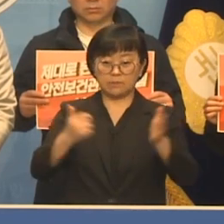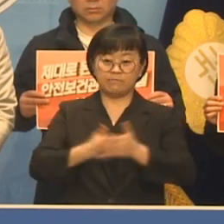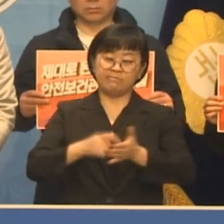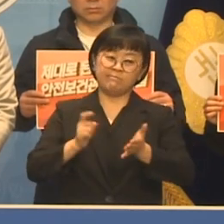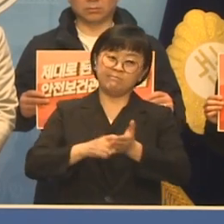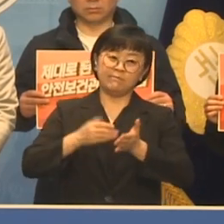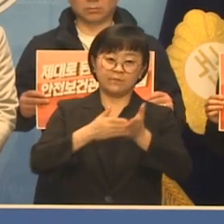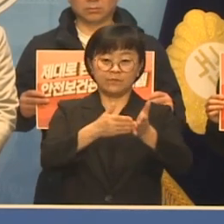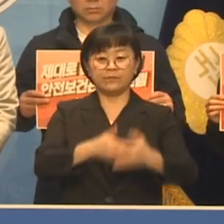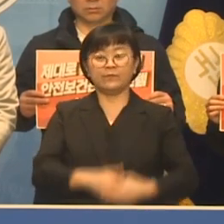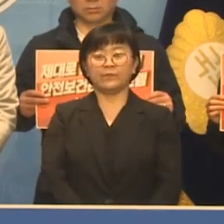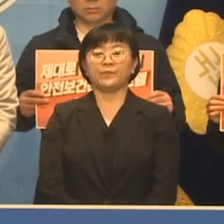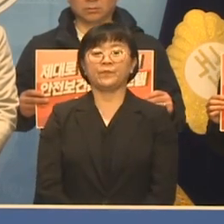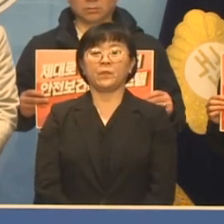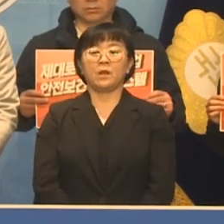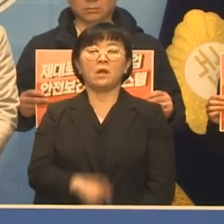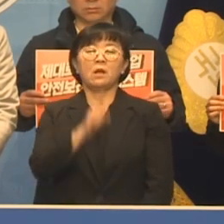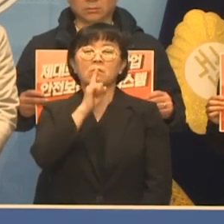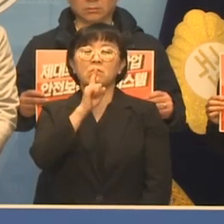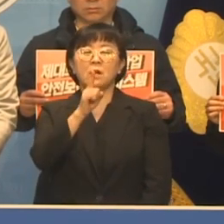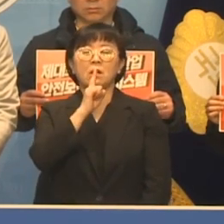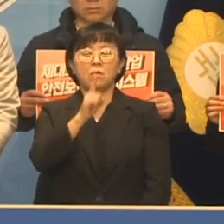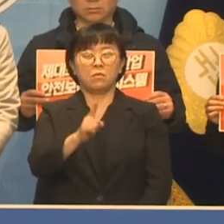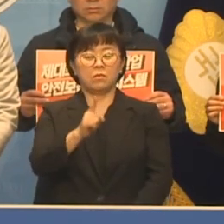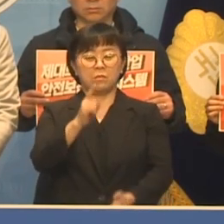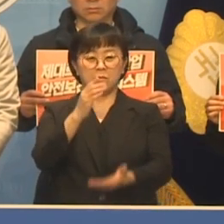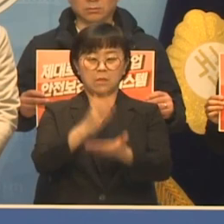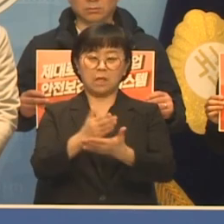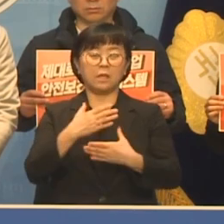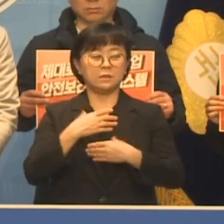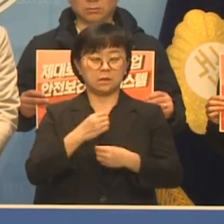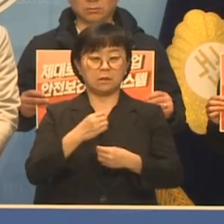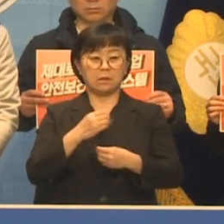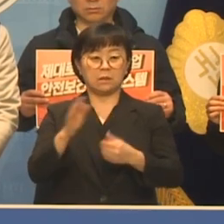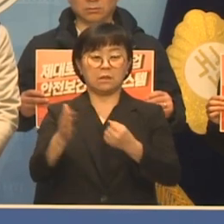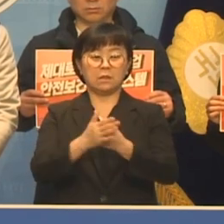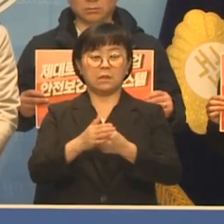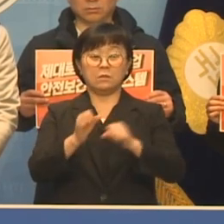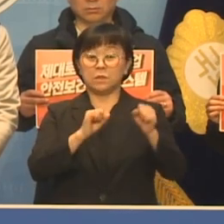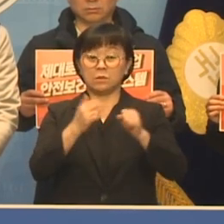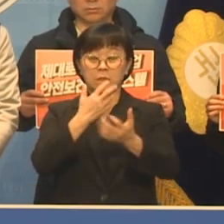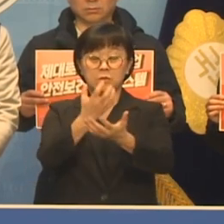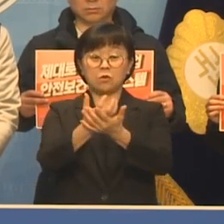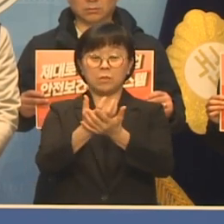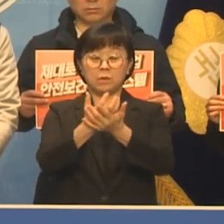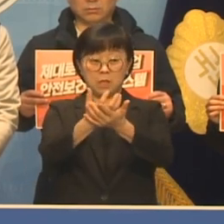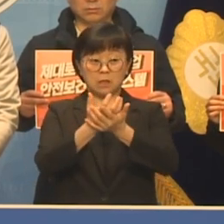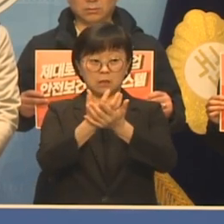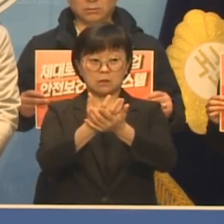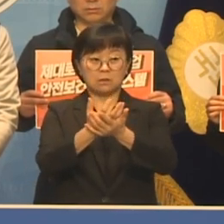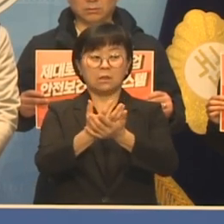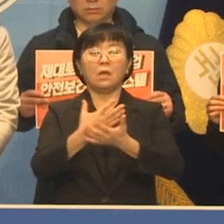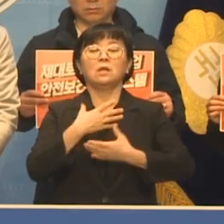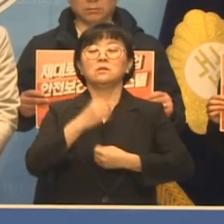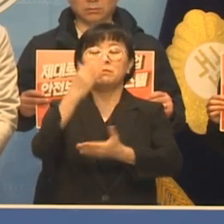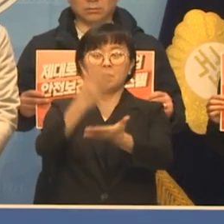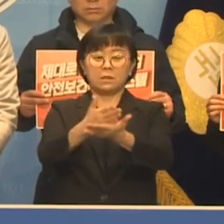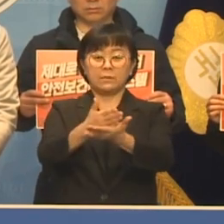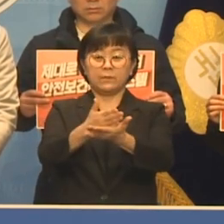것을 요구합니다. 말로만 하는 안전, 움직이지도 않고 문서로만 남아있는 안전이